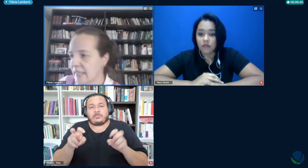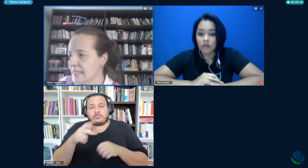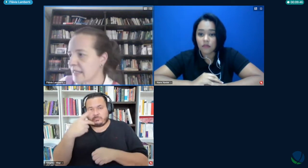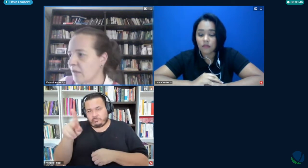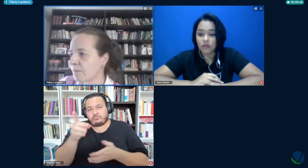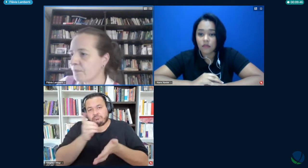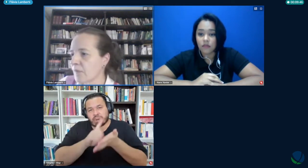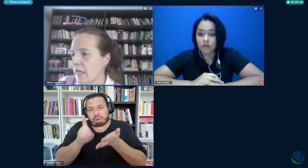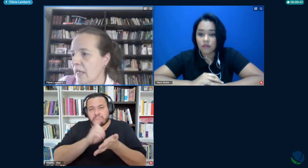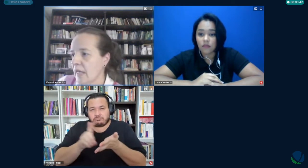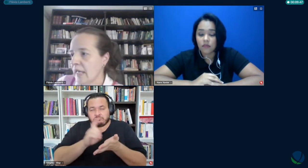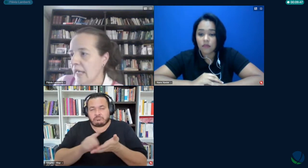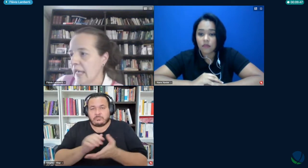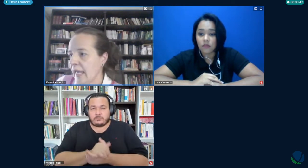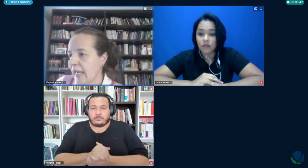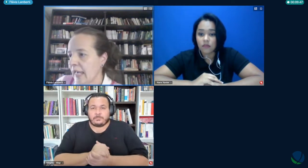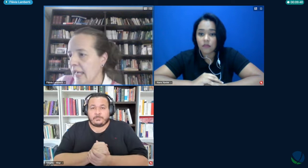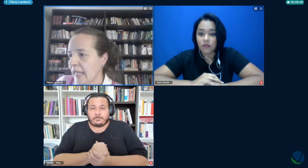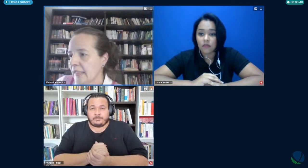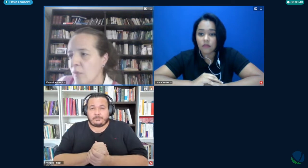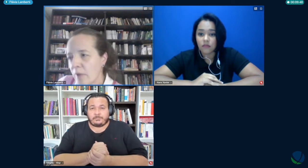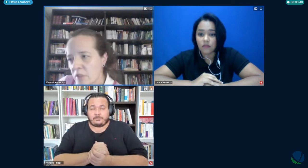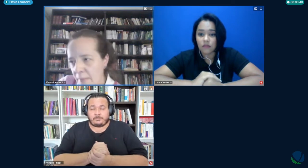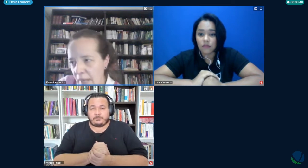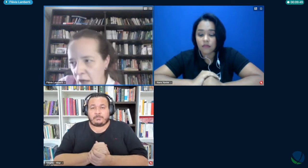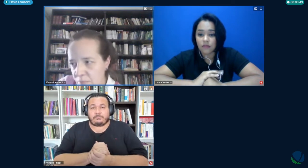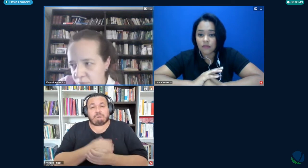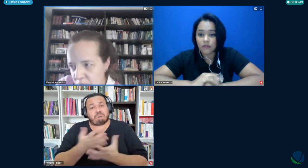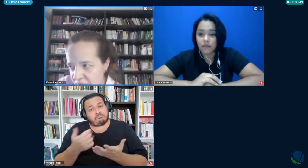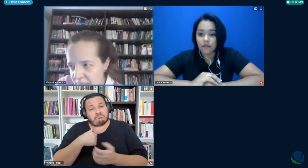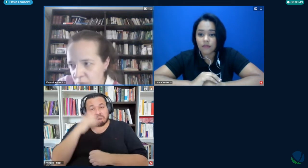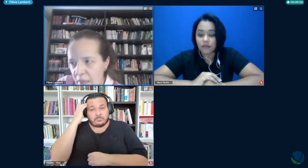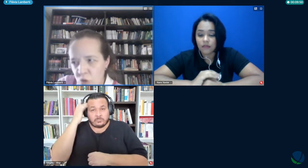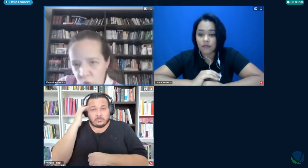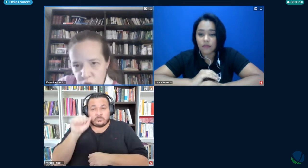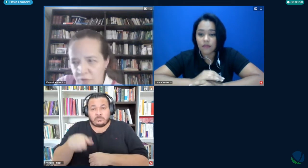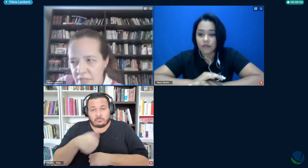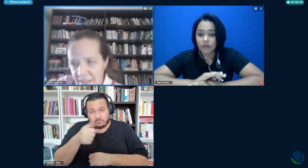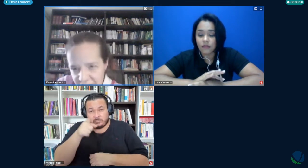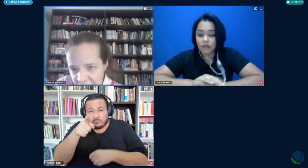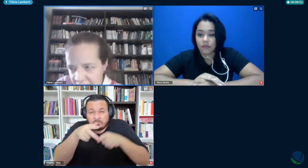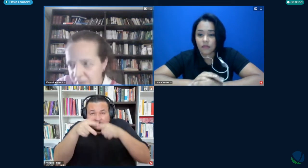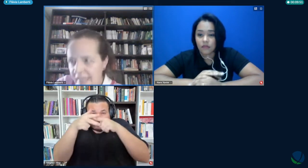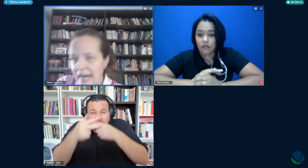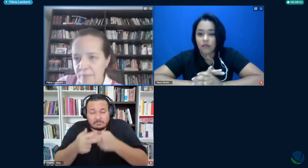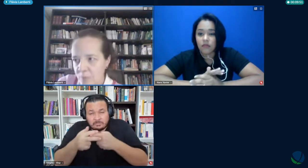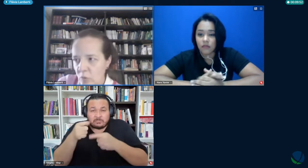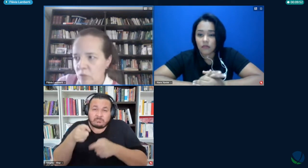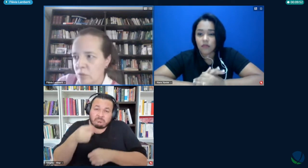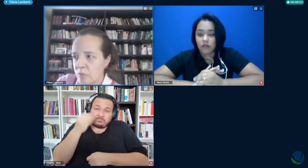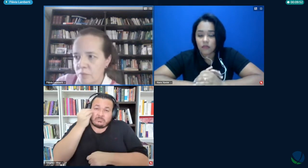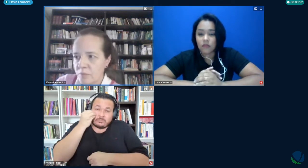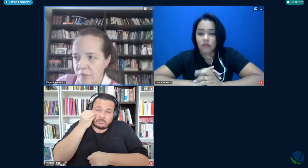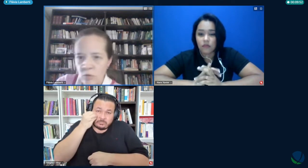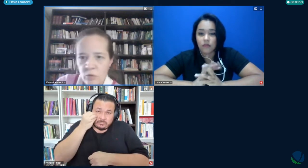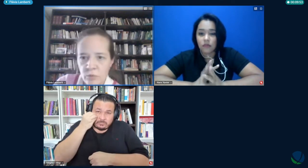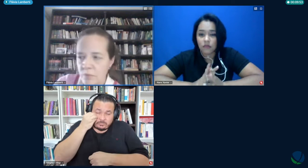Da sua dissertação. Então, eu acho que é melhor você fazer um ajuste. Aí você vai verificar